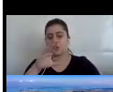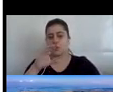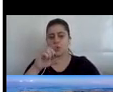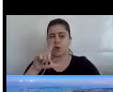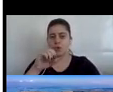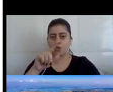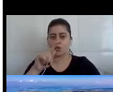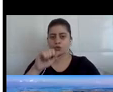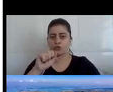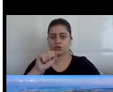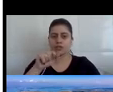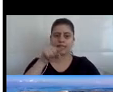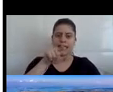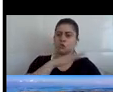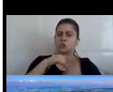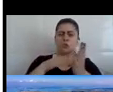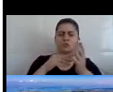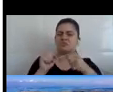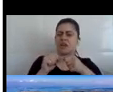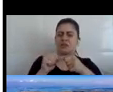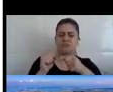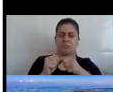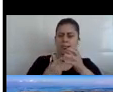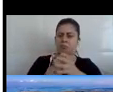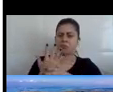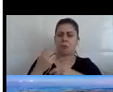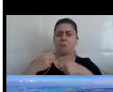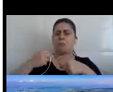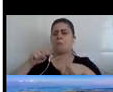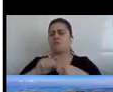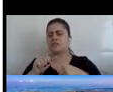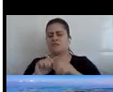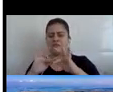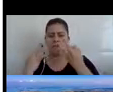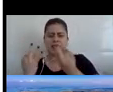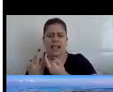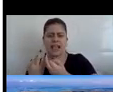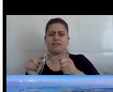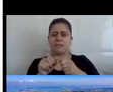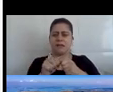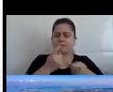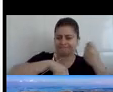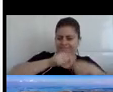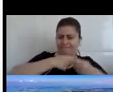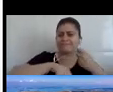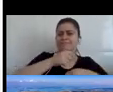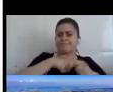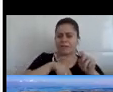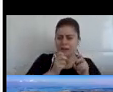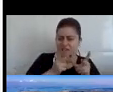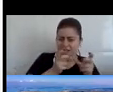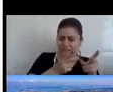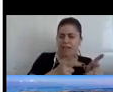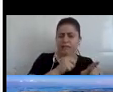toda a produção agroecológica, a produção da agricultura familiar. Mas quando a gente traz esse dado